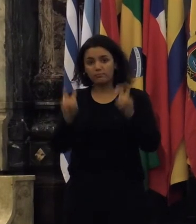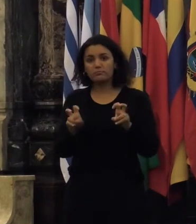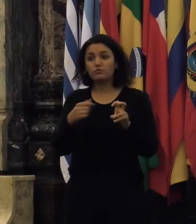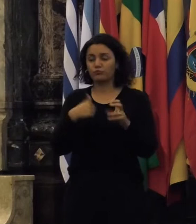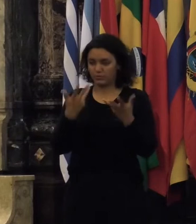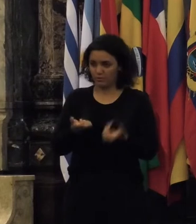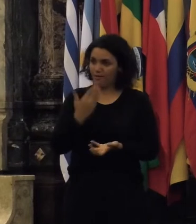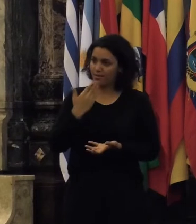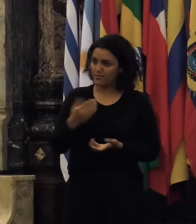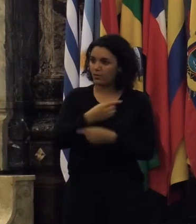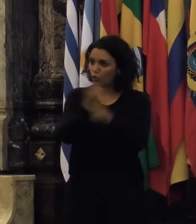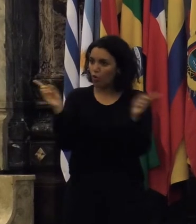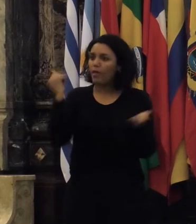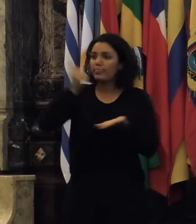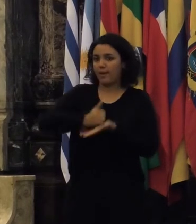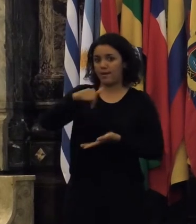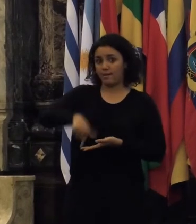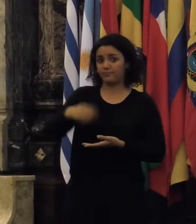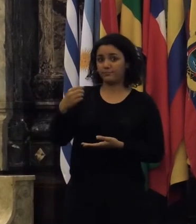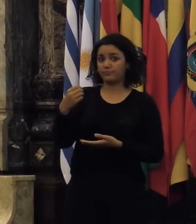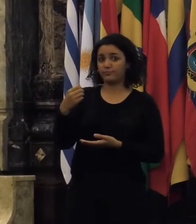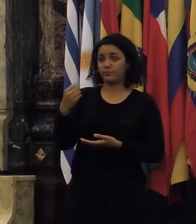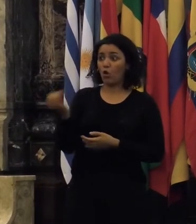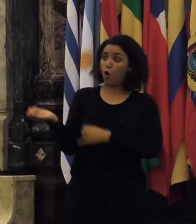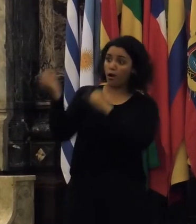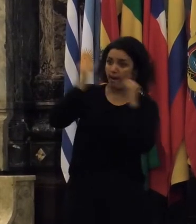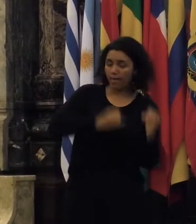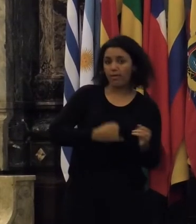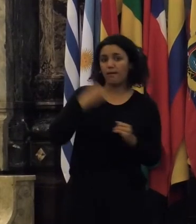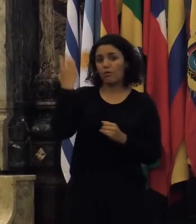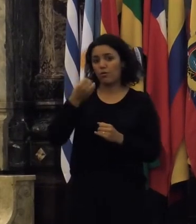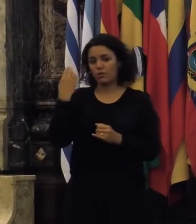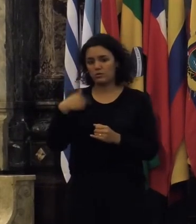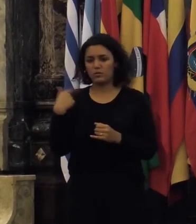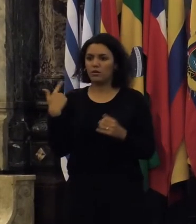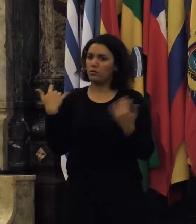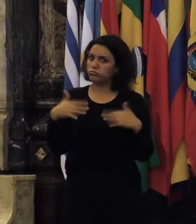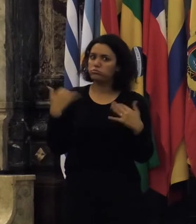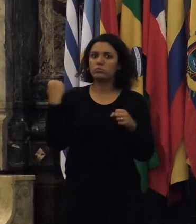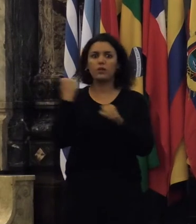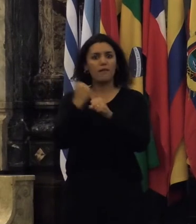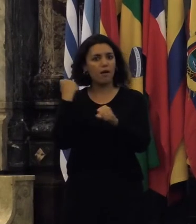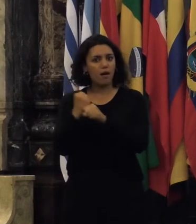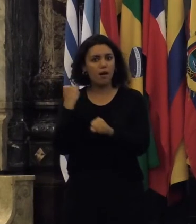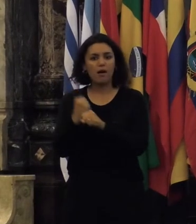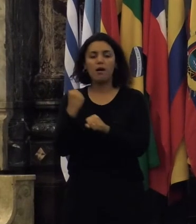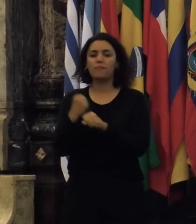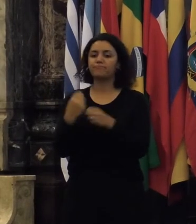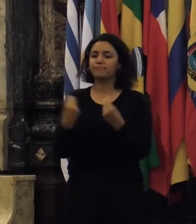quiero agradecer a todos su presencia aquí. Sé que las jornadas del Congreso son muy intensas y que, bueno,